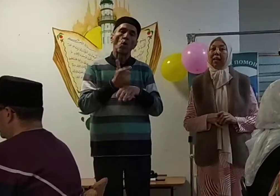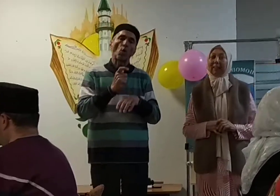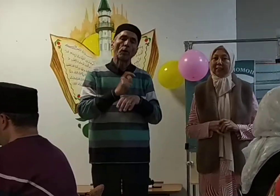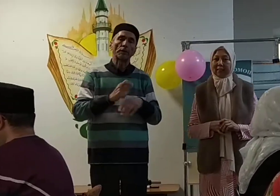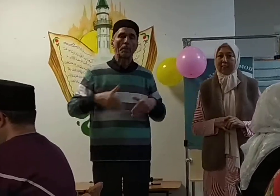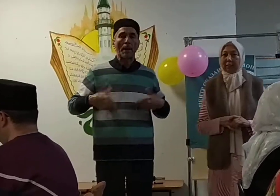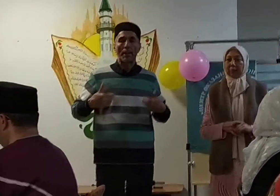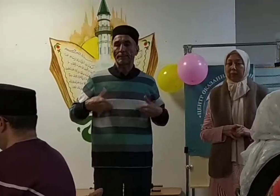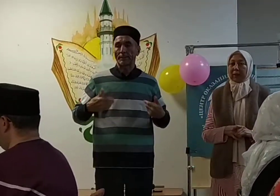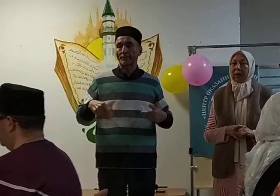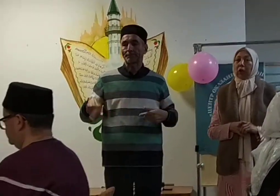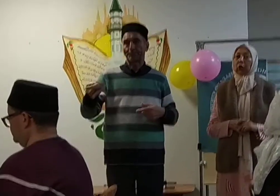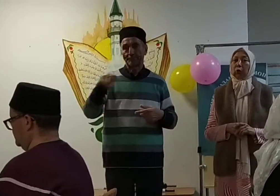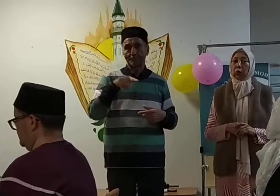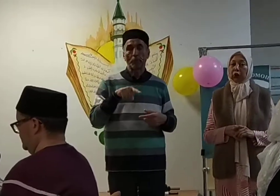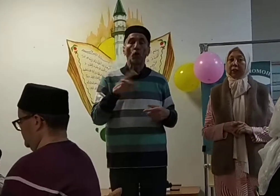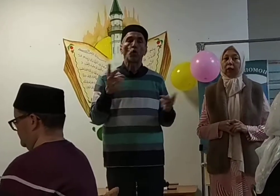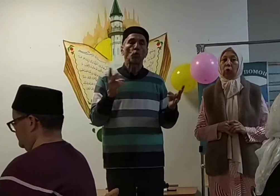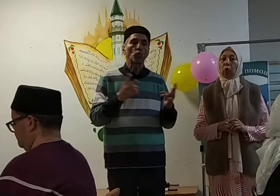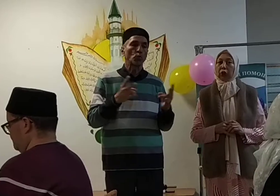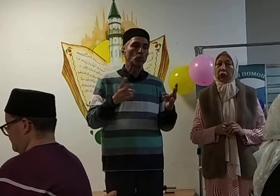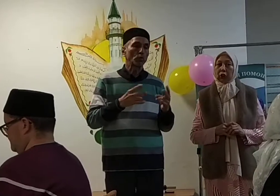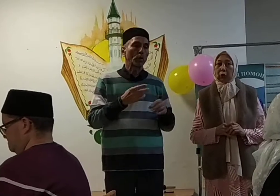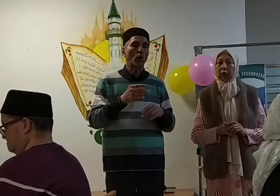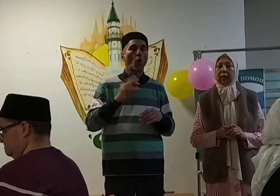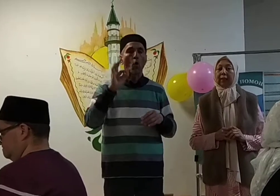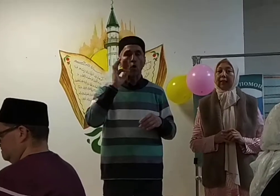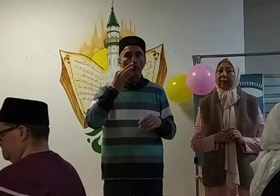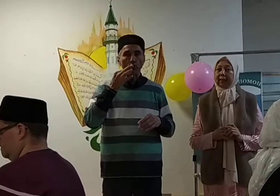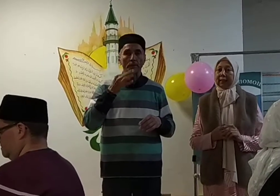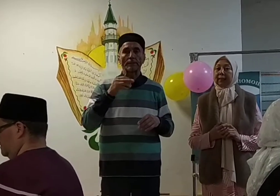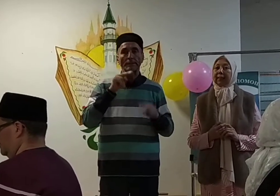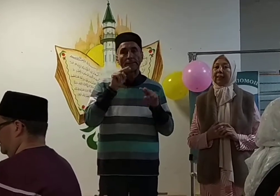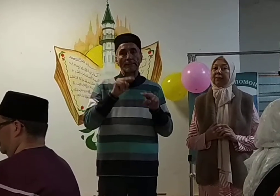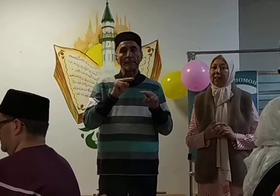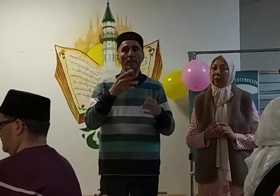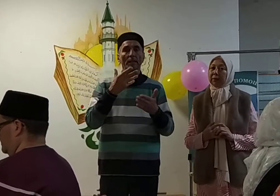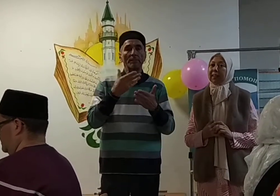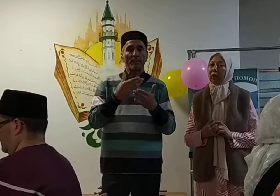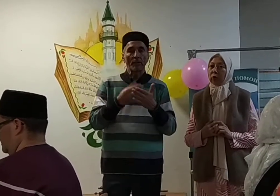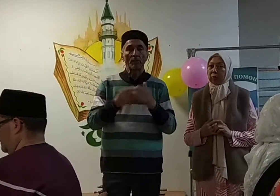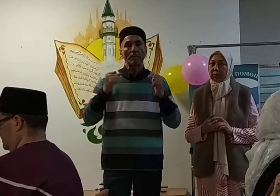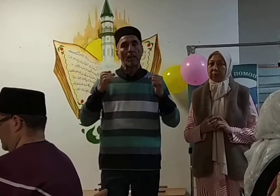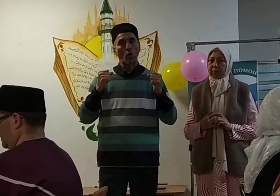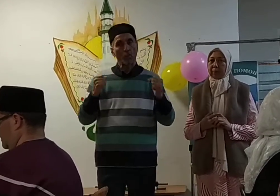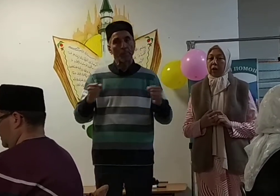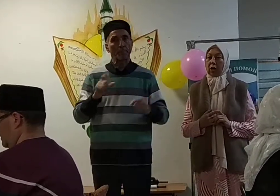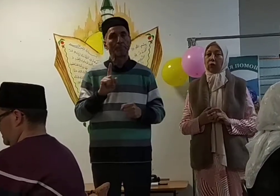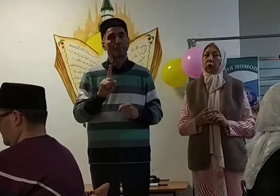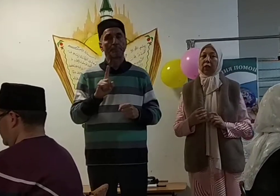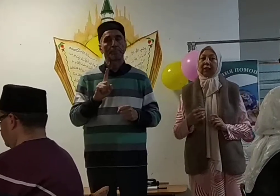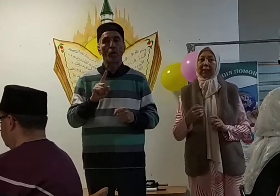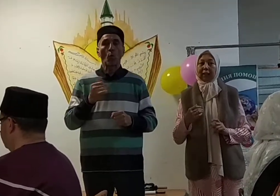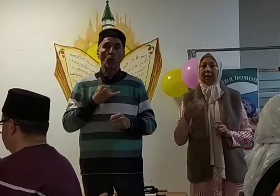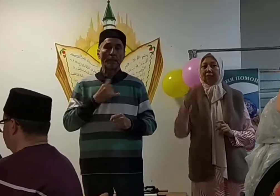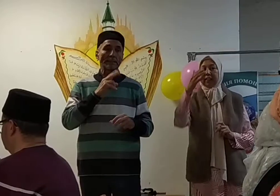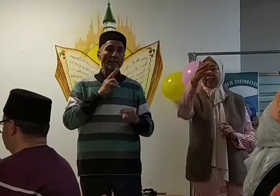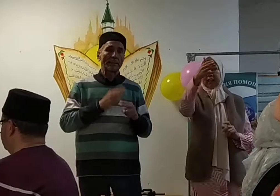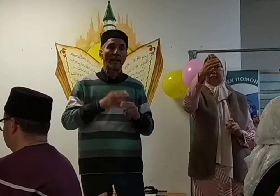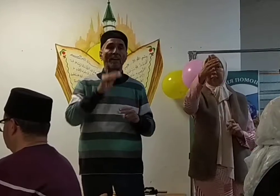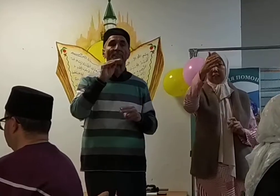очень полезные. Нужно осенью следить за своим здоровьем. Вот у нас